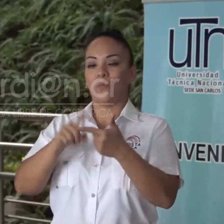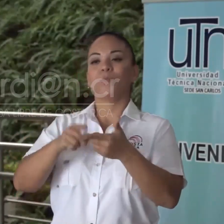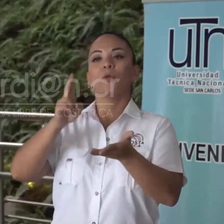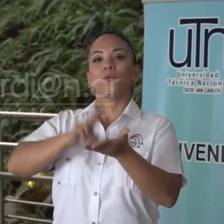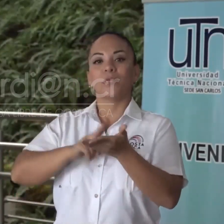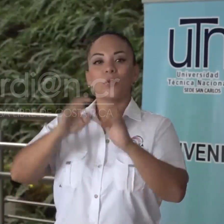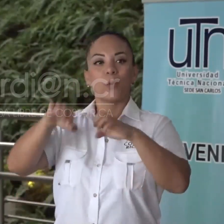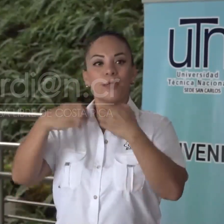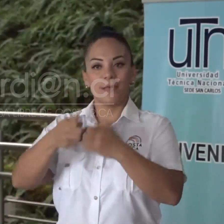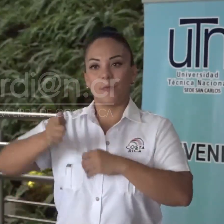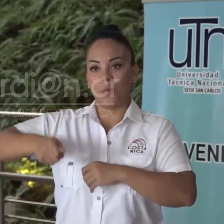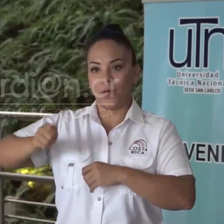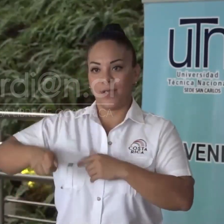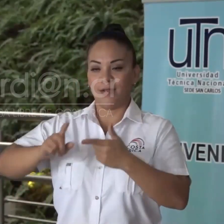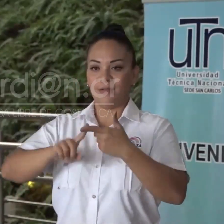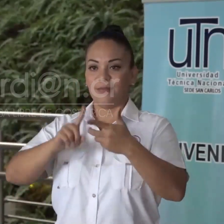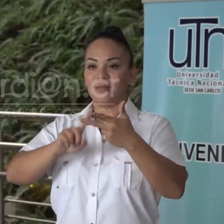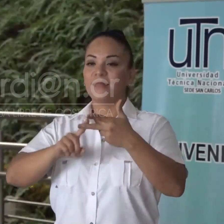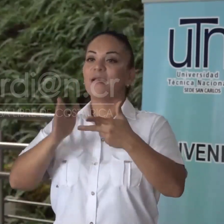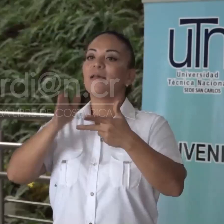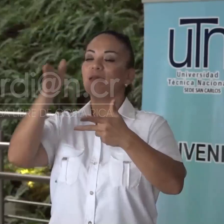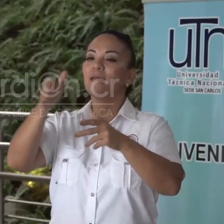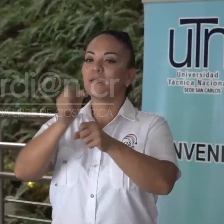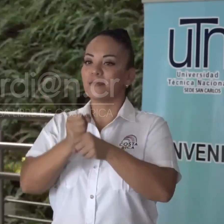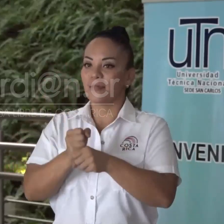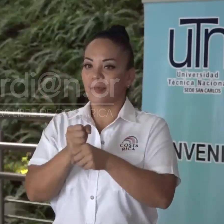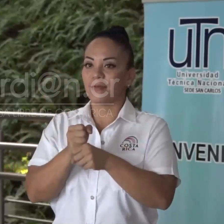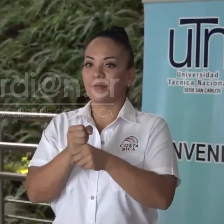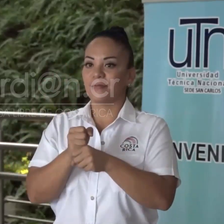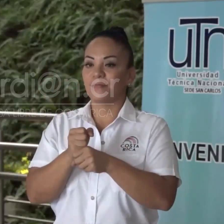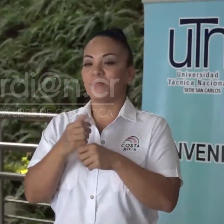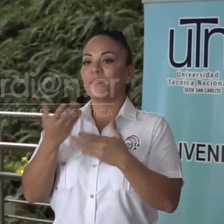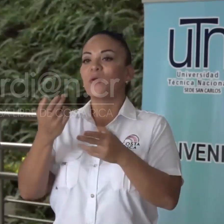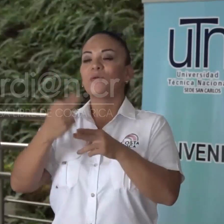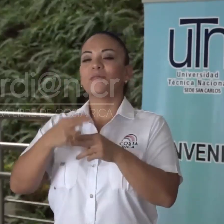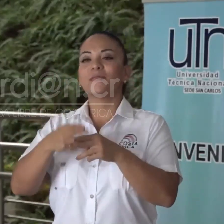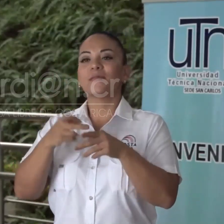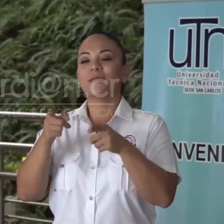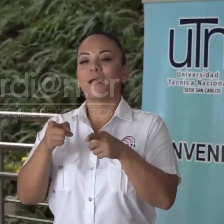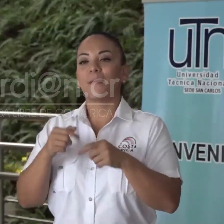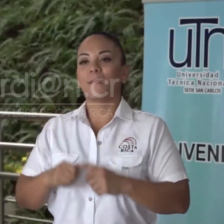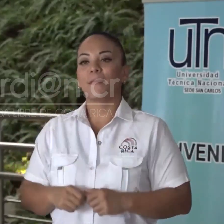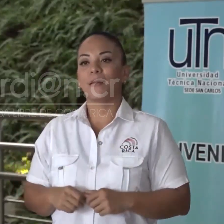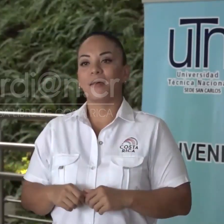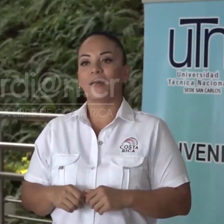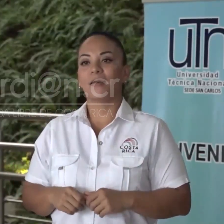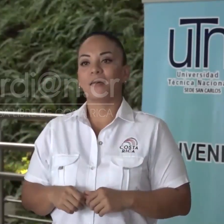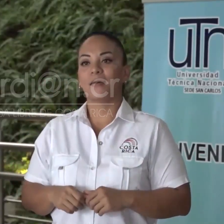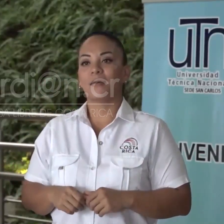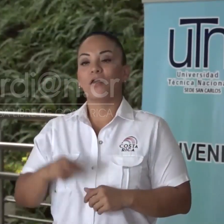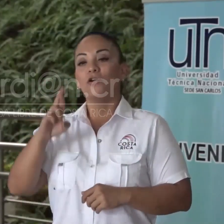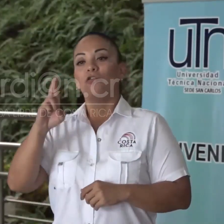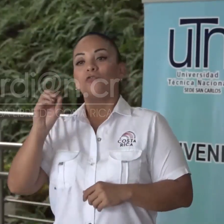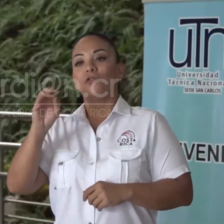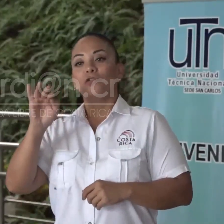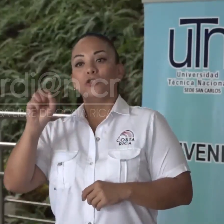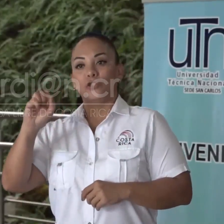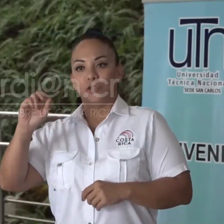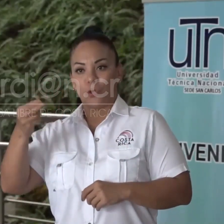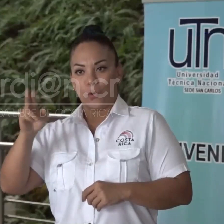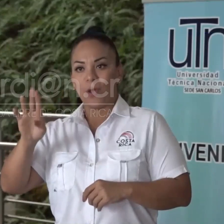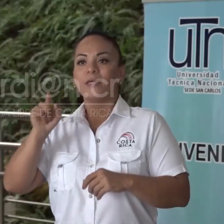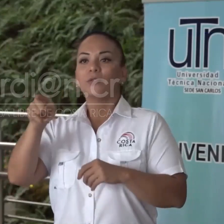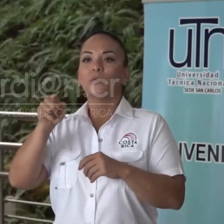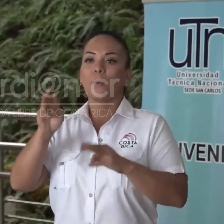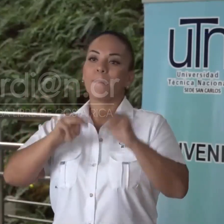al equipo legal, hay que ir a hacer lo que se llama el roadshow en inglés, porque eso se hace